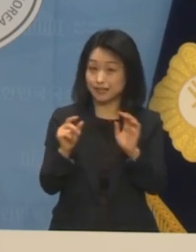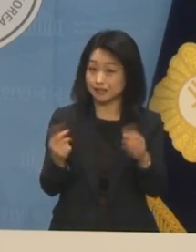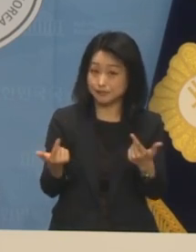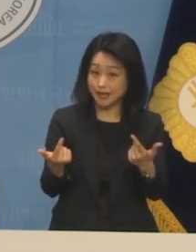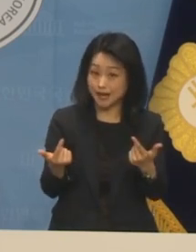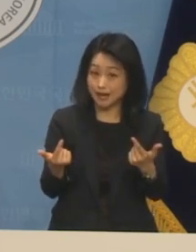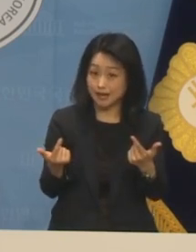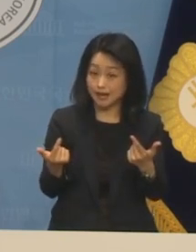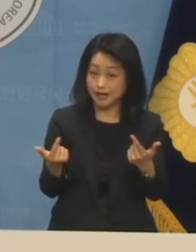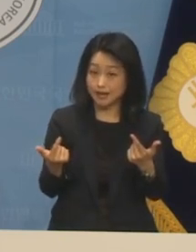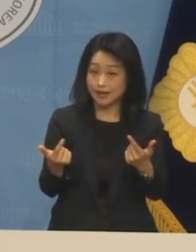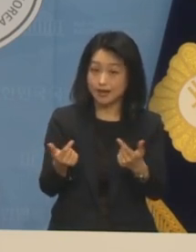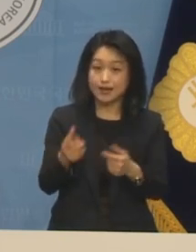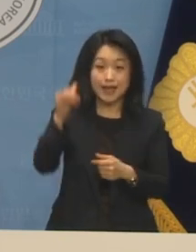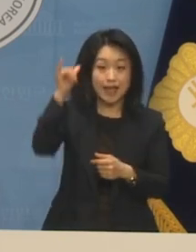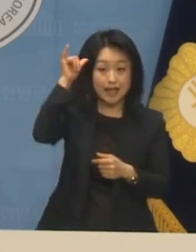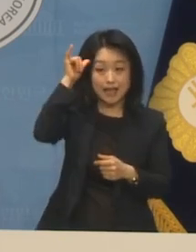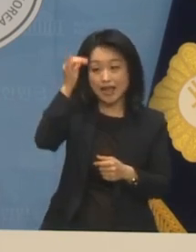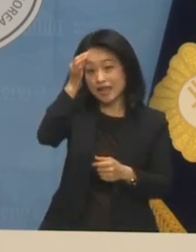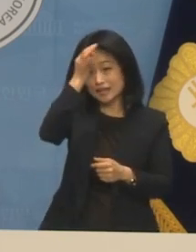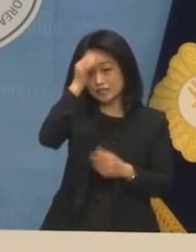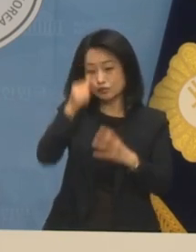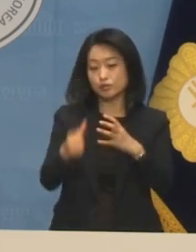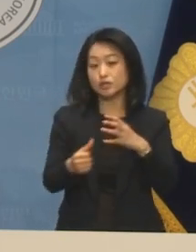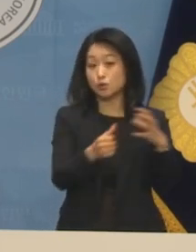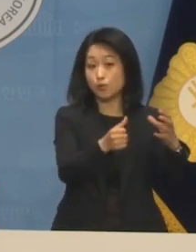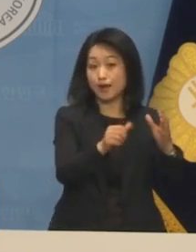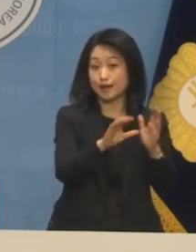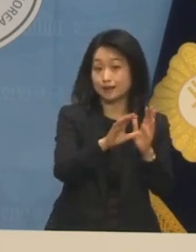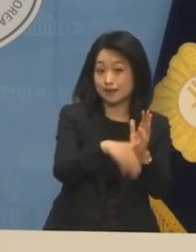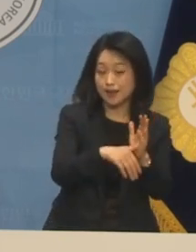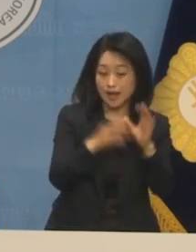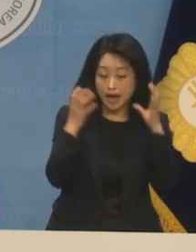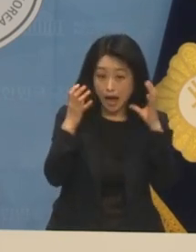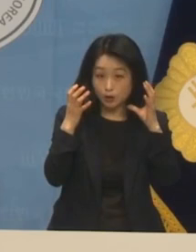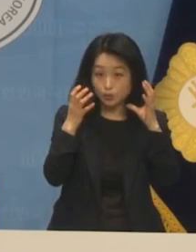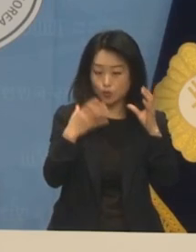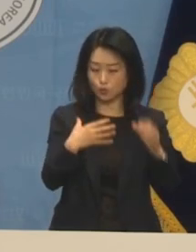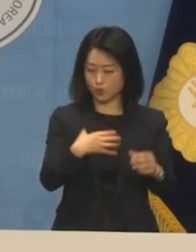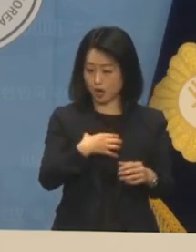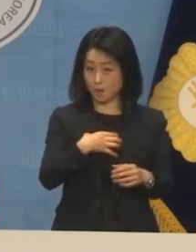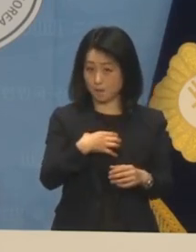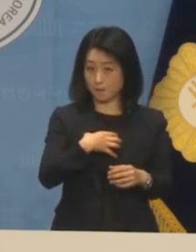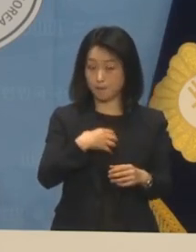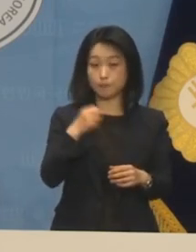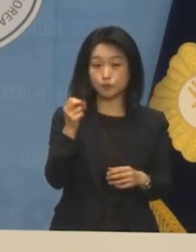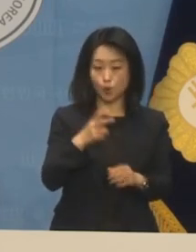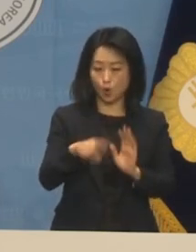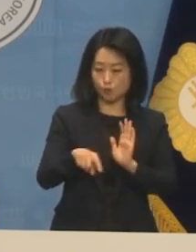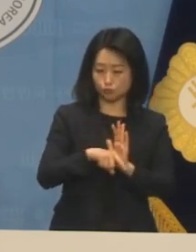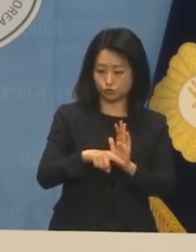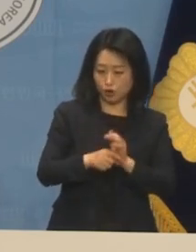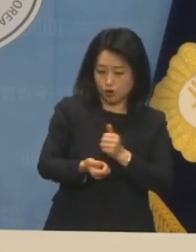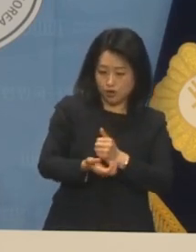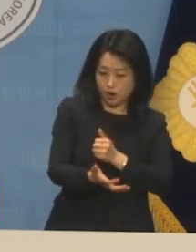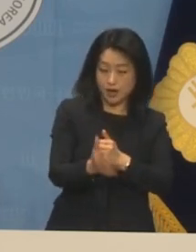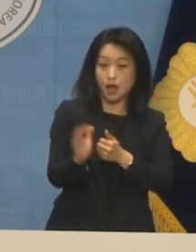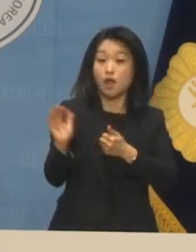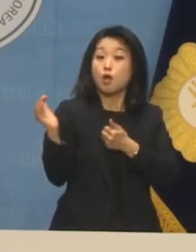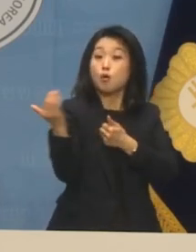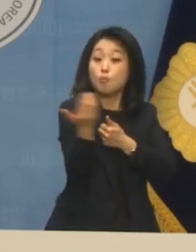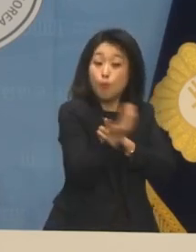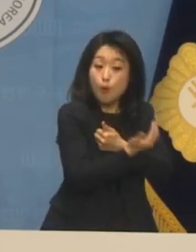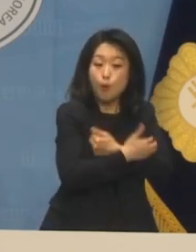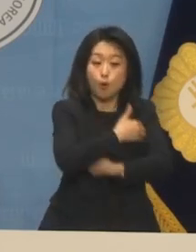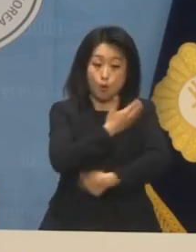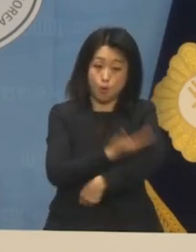아닙니다. 디지털 기술을 이용하는 과정에서 아동이 처할 수 있는 위험과 부정적 영향으로부터